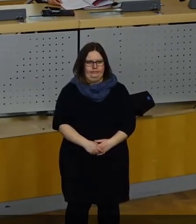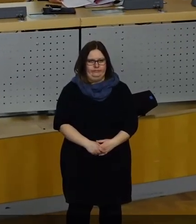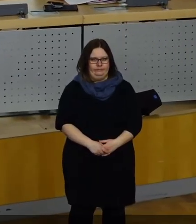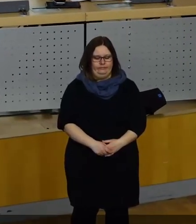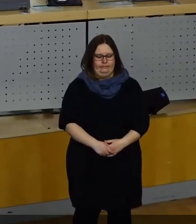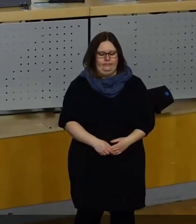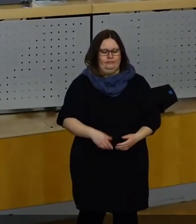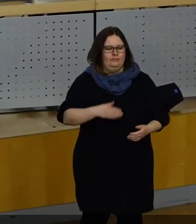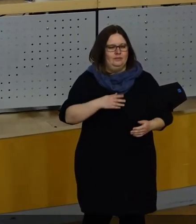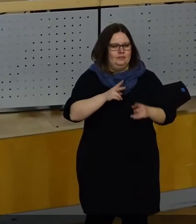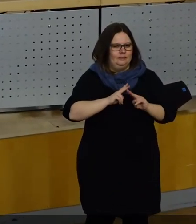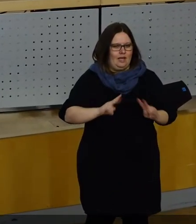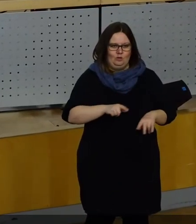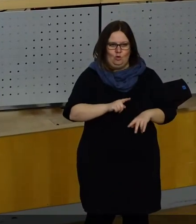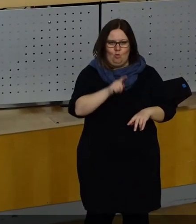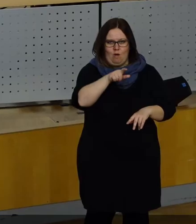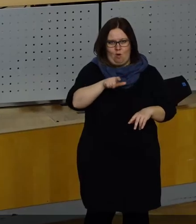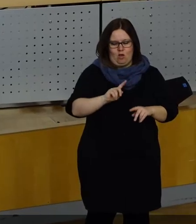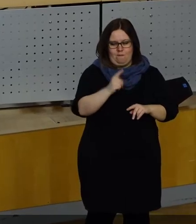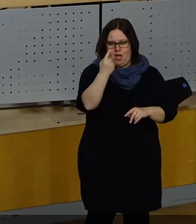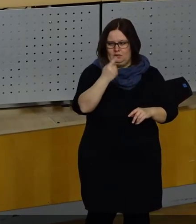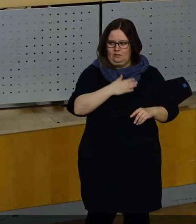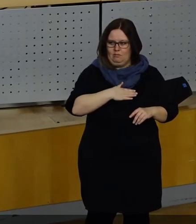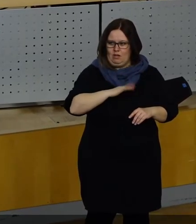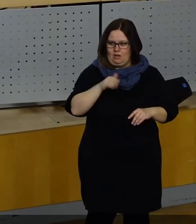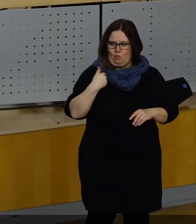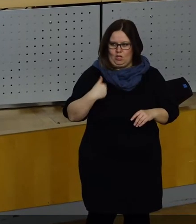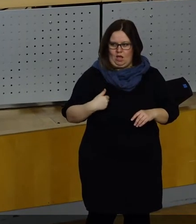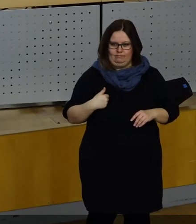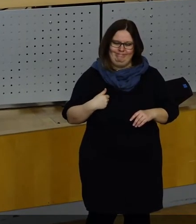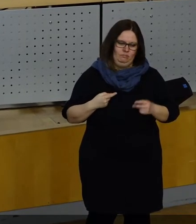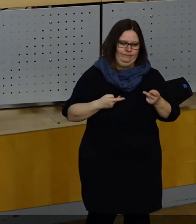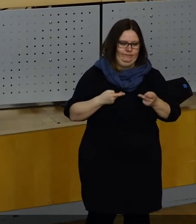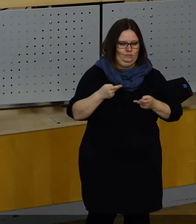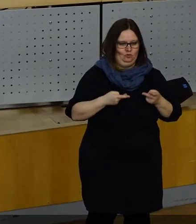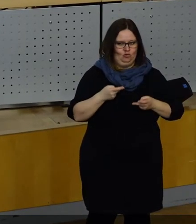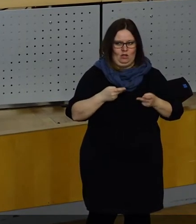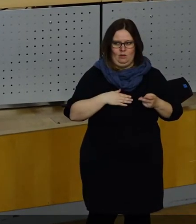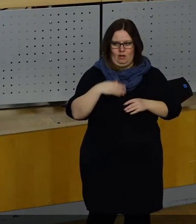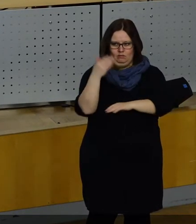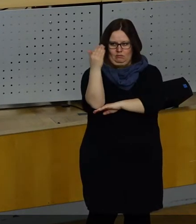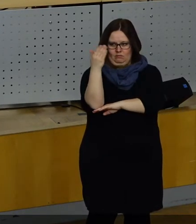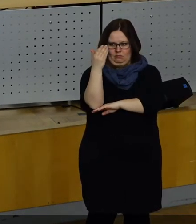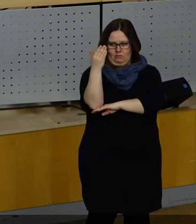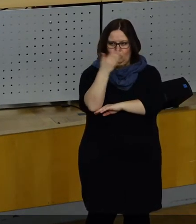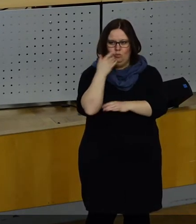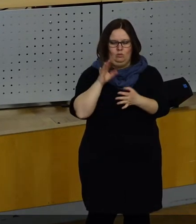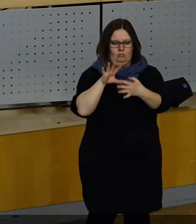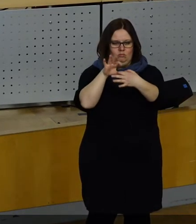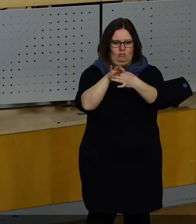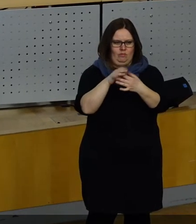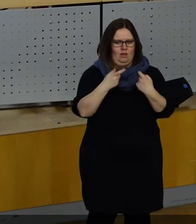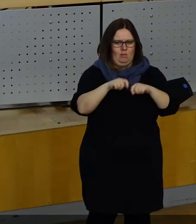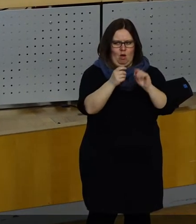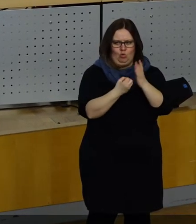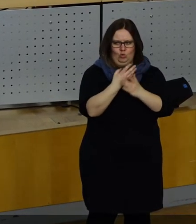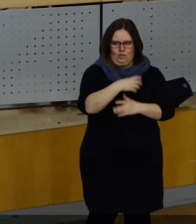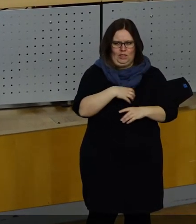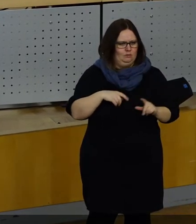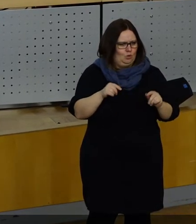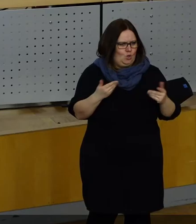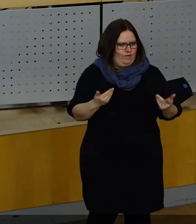Ja, sehr geehrter Herr Oberbürgermeister, sehr geehrte Damen und Herren, es ist ein bisschen bedauerlich, dass mein Vorredner gar nicht darauf eingegangen ist, was eigentlich Baukultur in Dresden